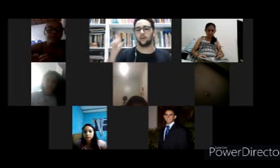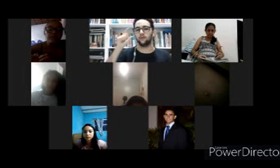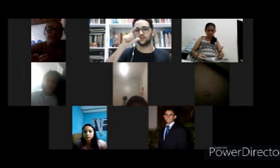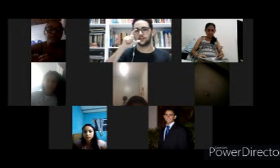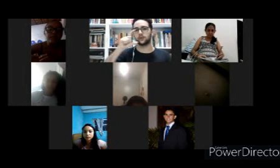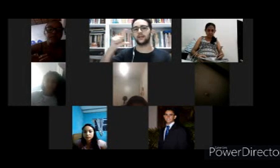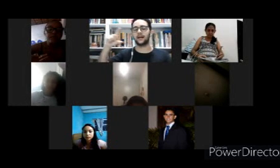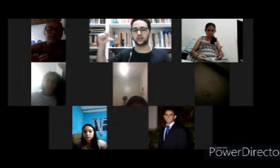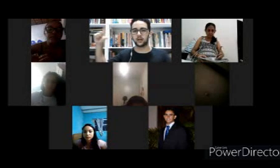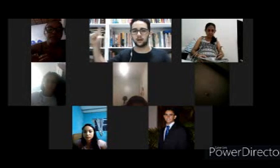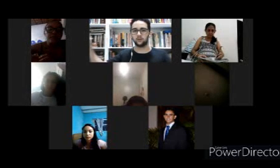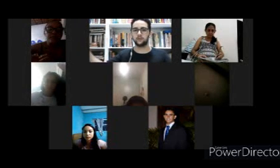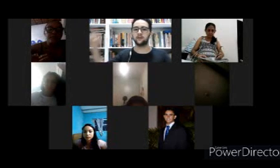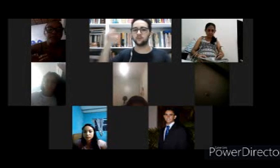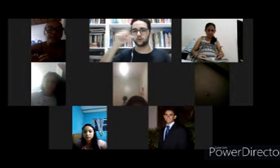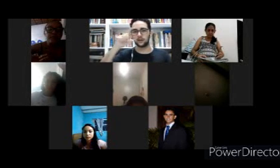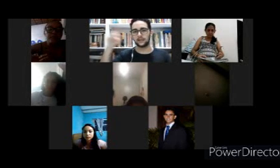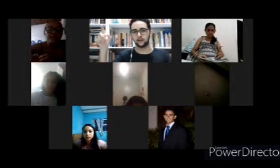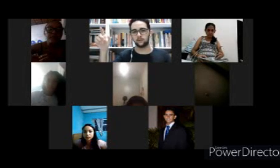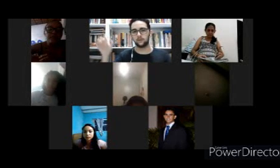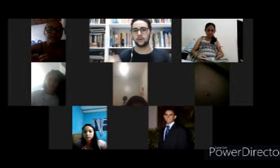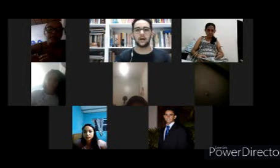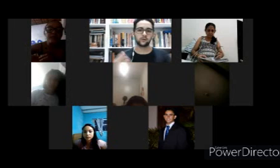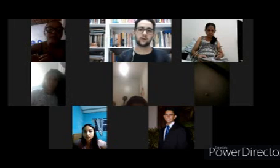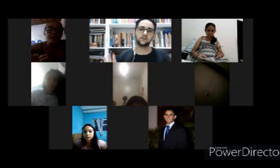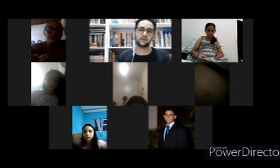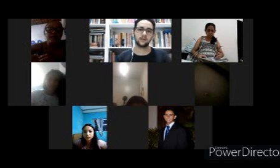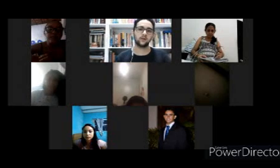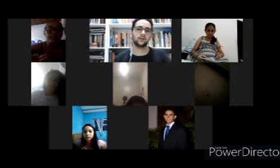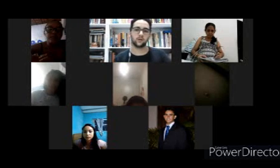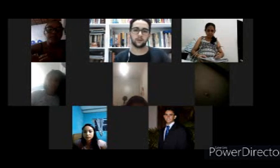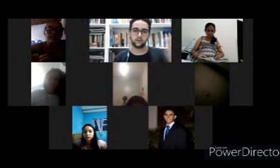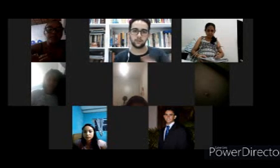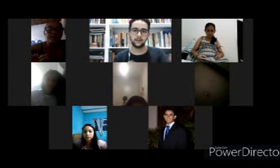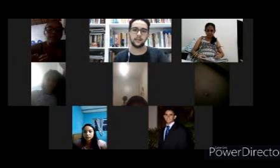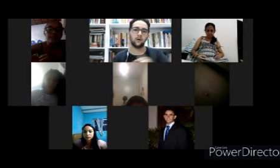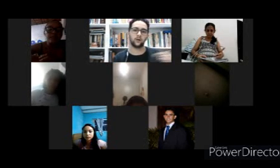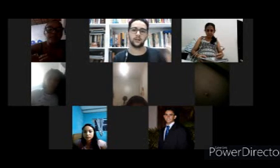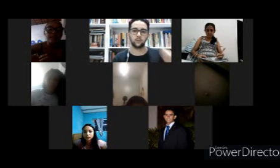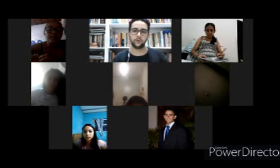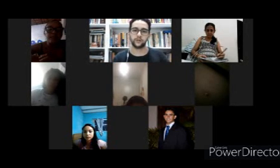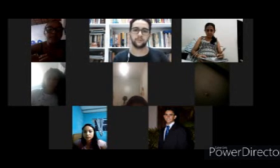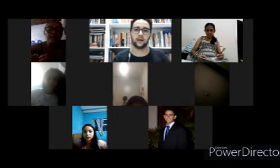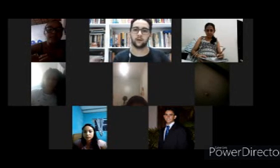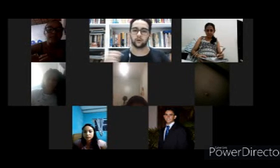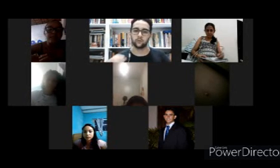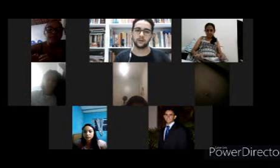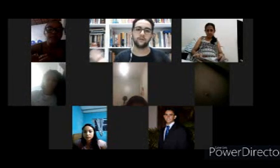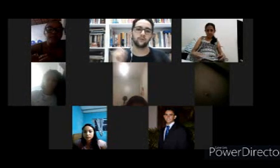bom vocês anotarem em caixa alta, mesmo soletrado. As outras vocês anotem só para não se perder na ordem que eu pedi. Aí anota o nome da fruta, o